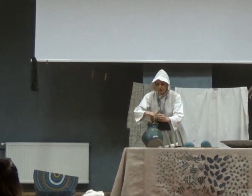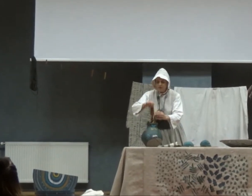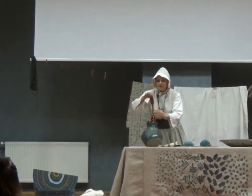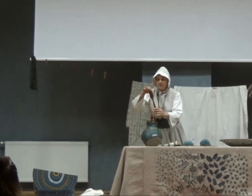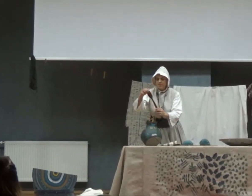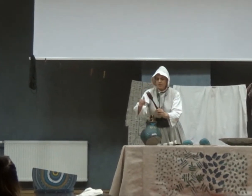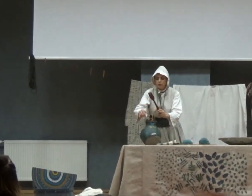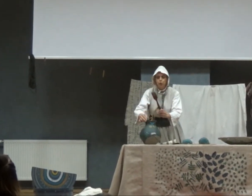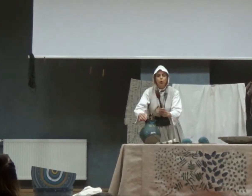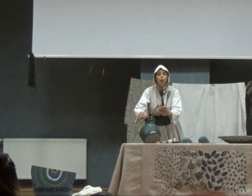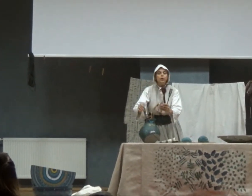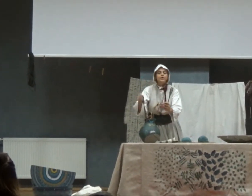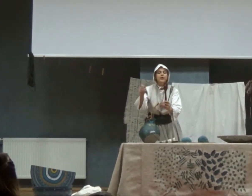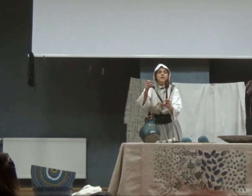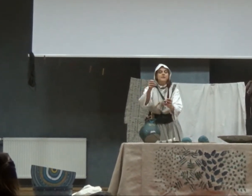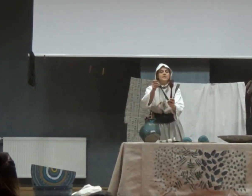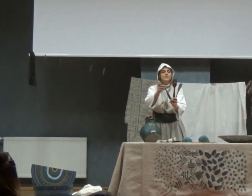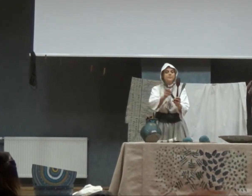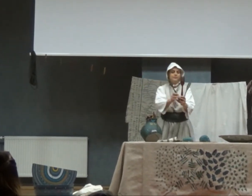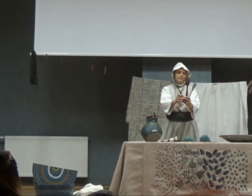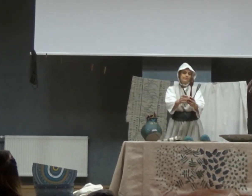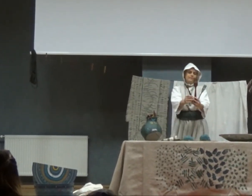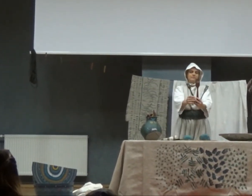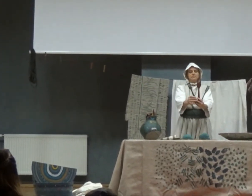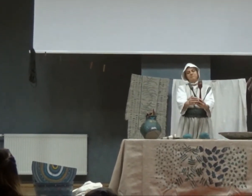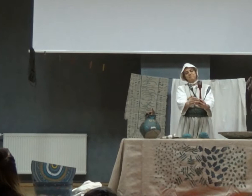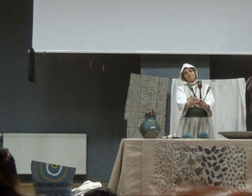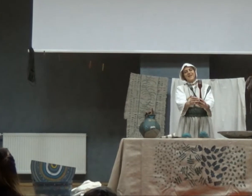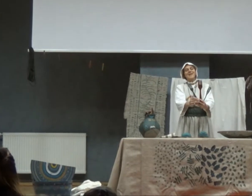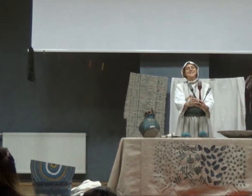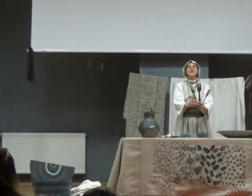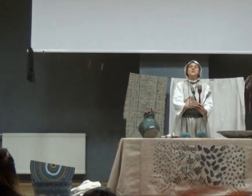ir 3 dukteris.